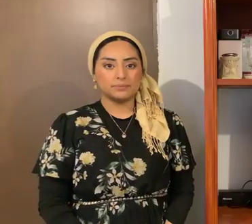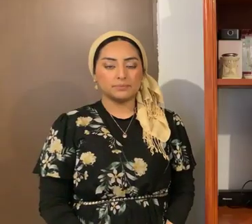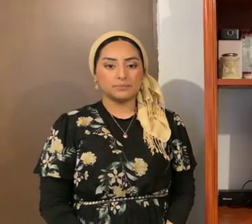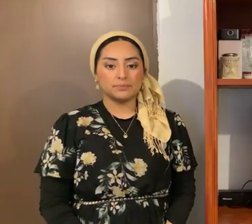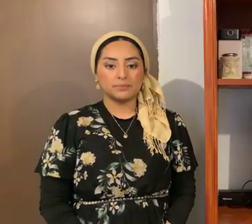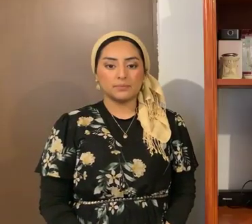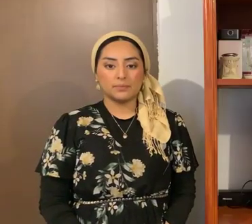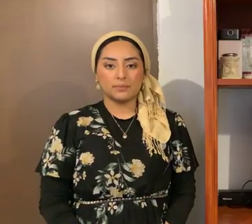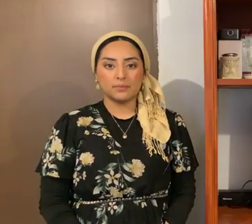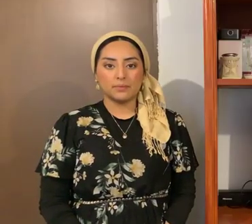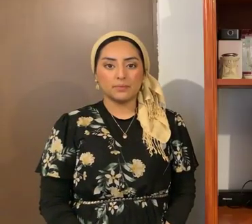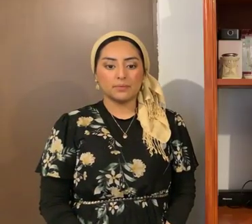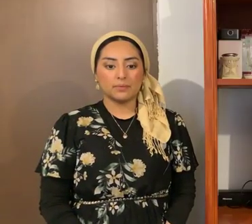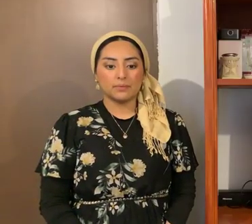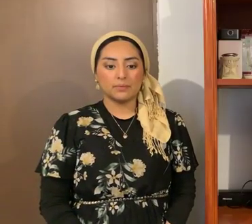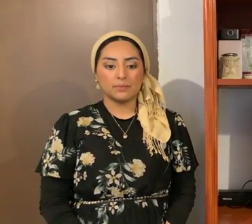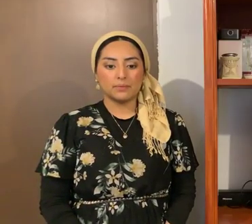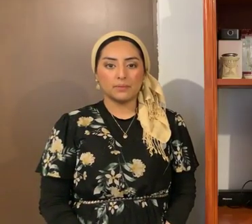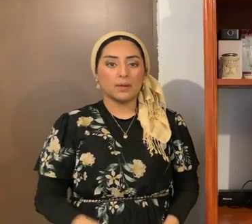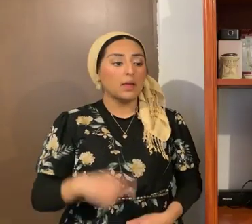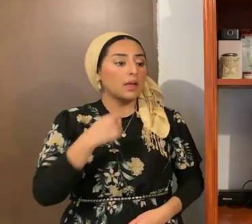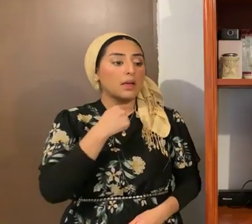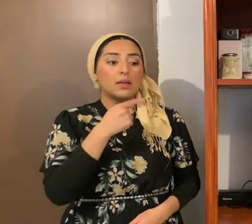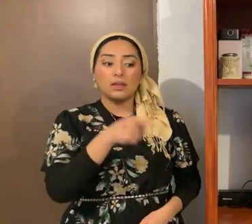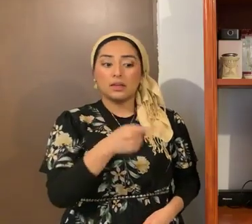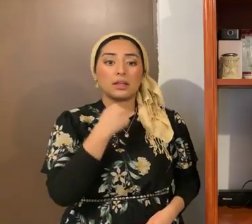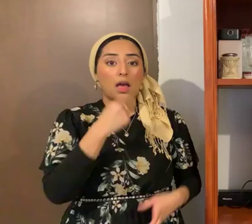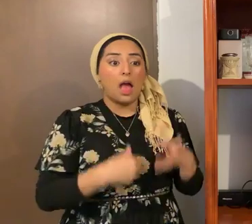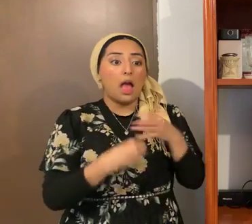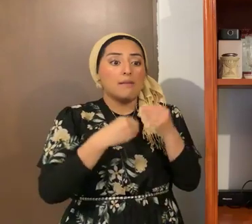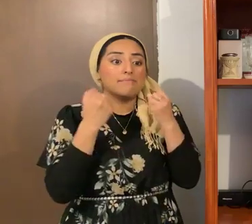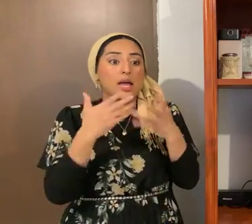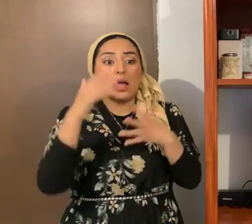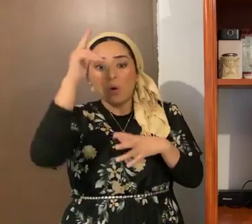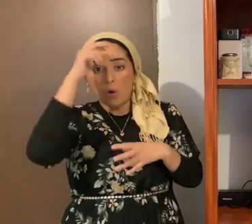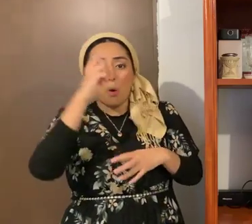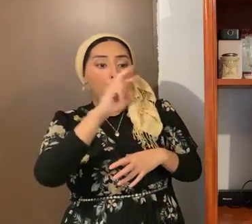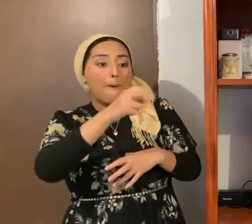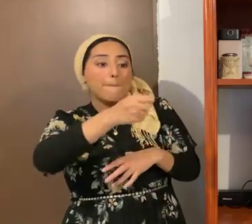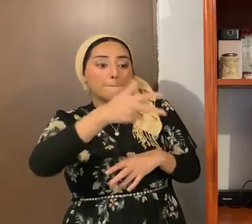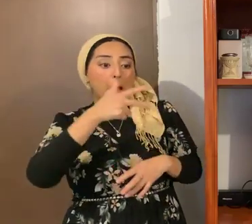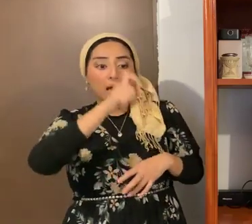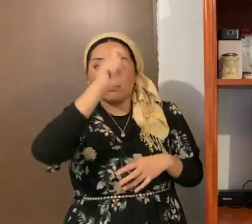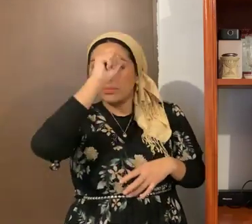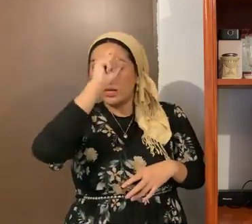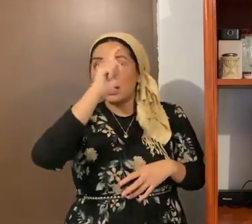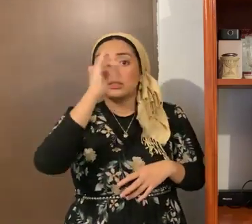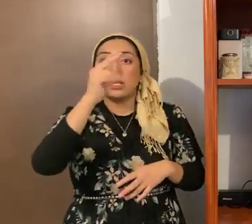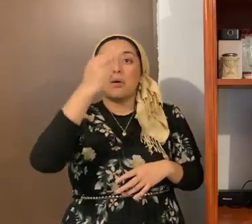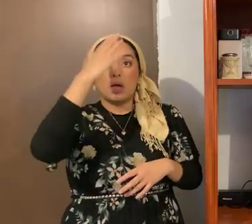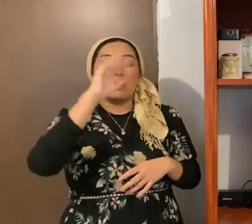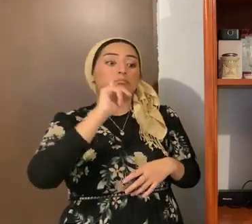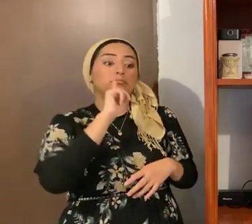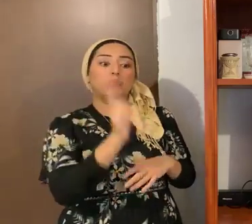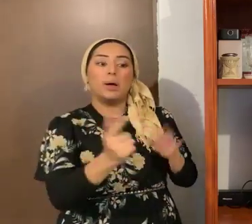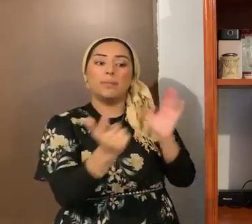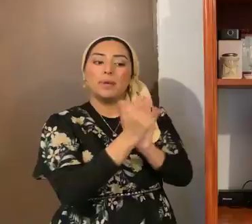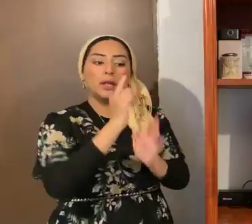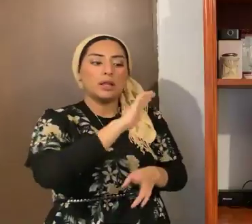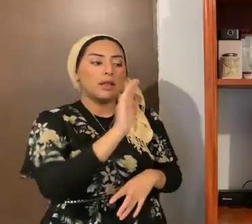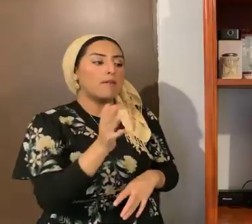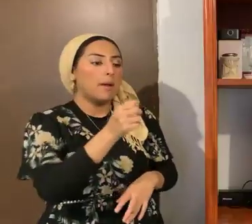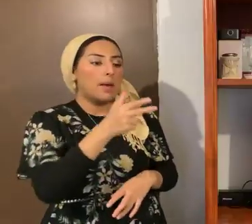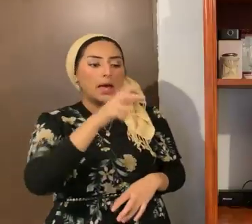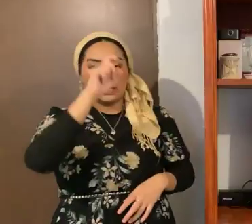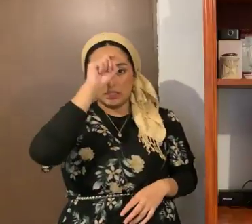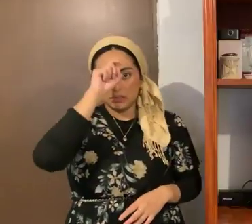Y entonces dice, pero él no aumentará para sí caballos, ni hará volver al pueblo a Egipto con el fin de aumentar caballos, porque ya os lo ha dicho, no volváis nunca por